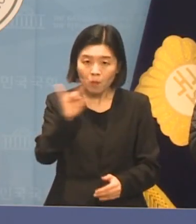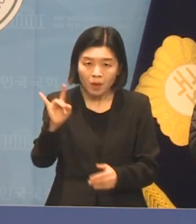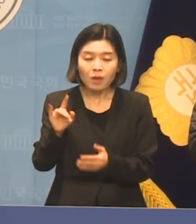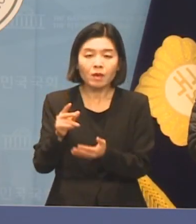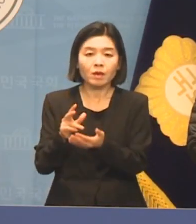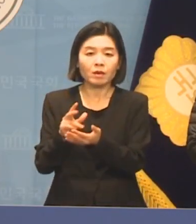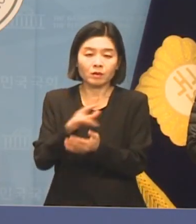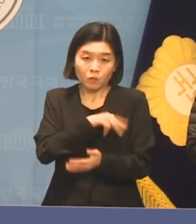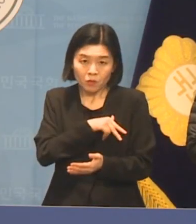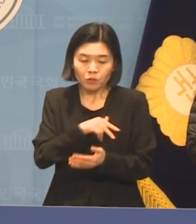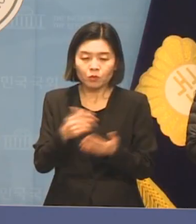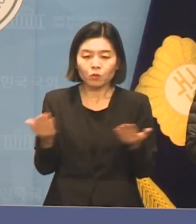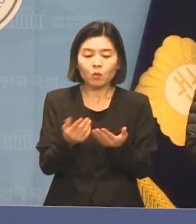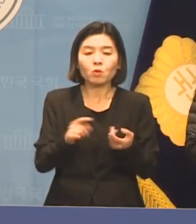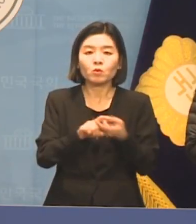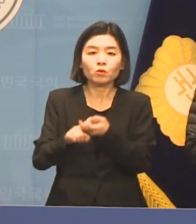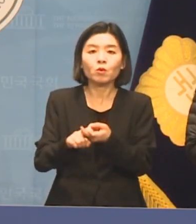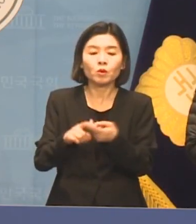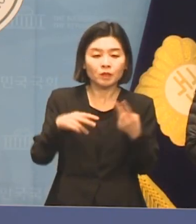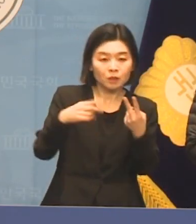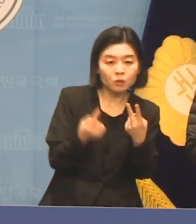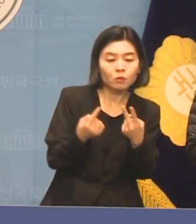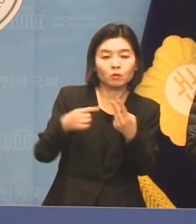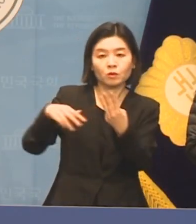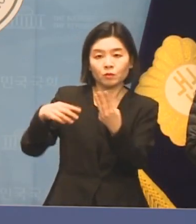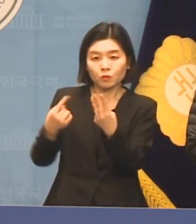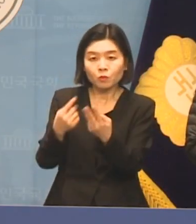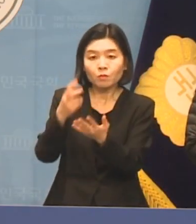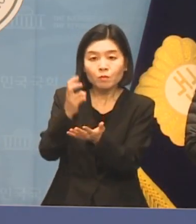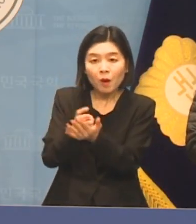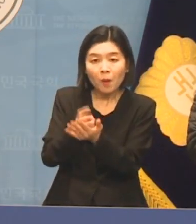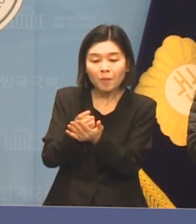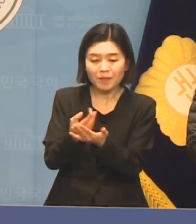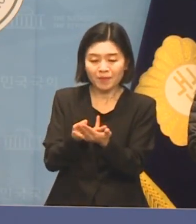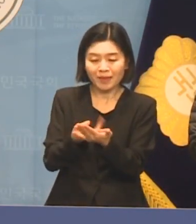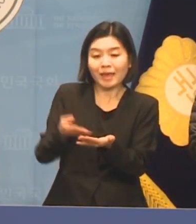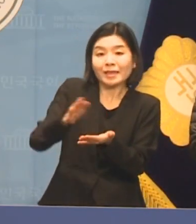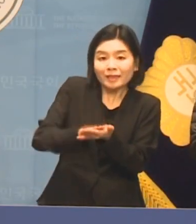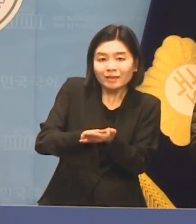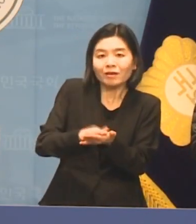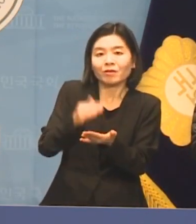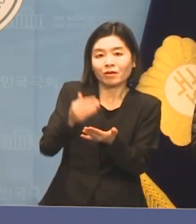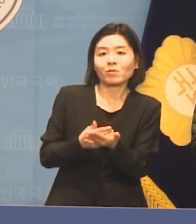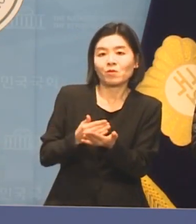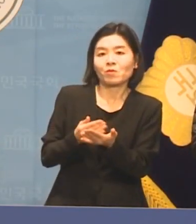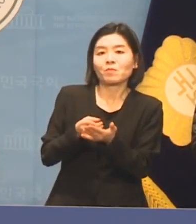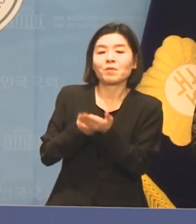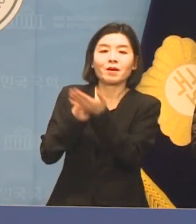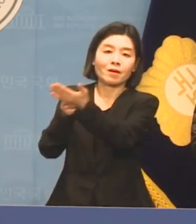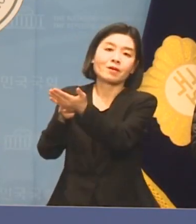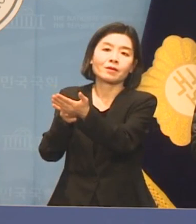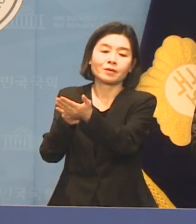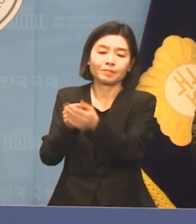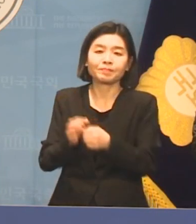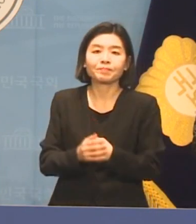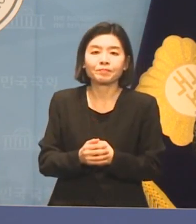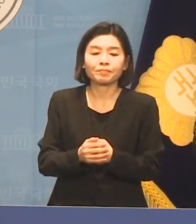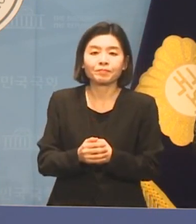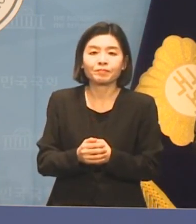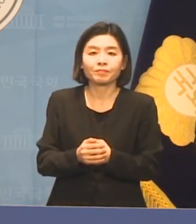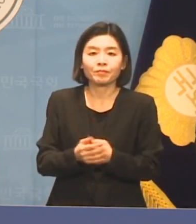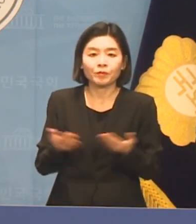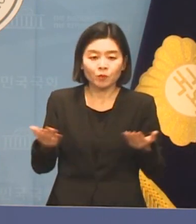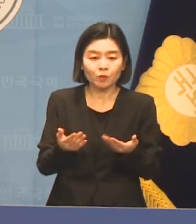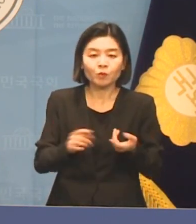2, 3조 일부 개정안을 개정 법률안을 대표 발의했다. 양대 노총